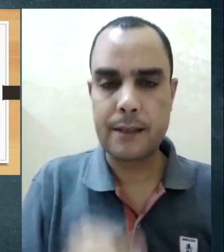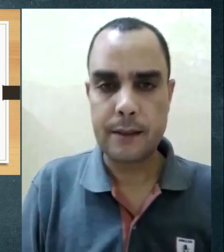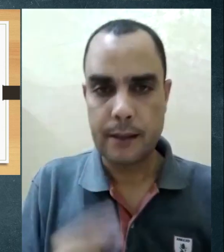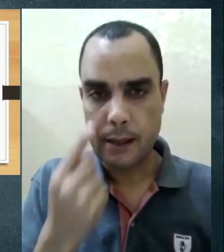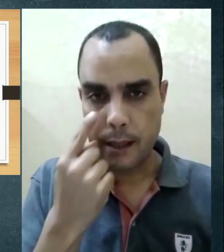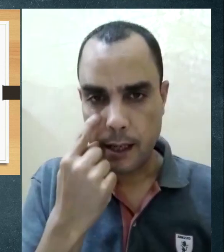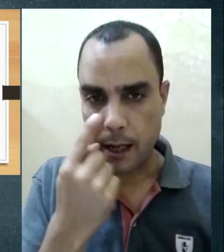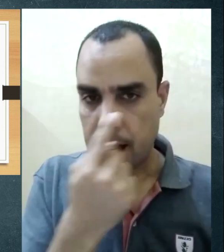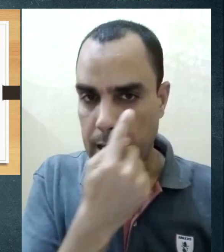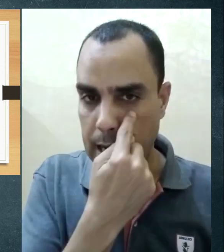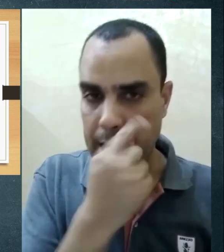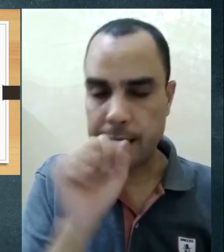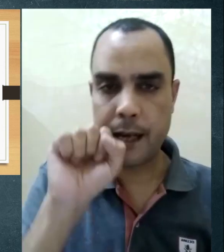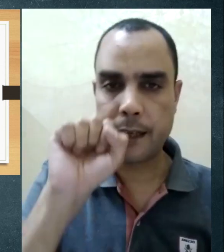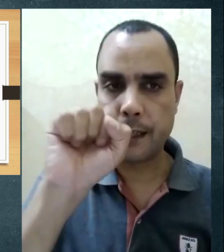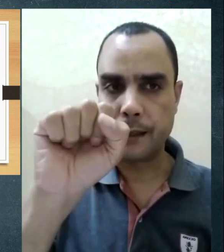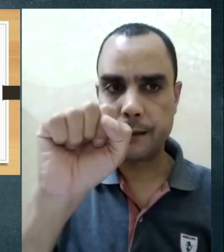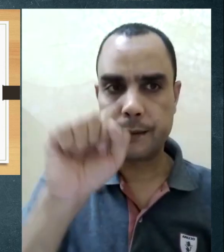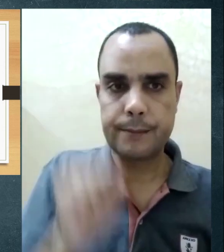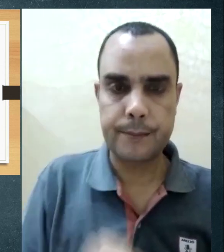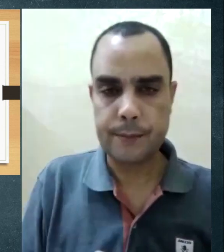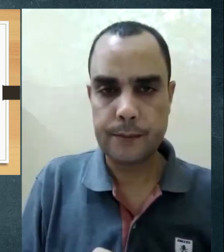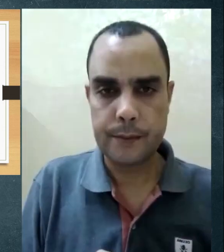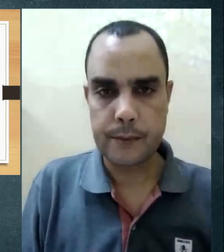بكلمة عيناك